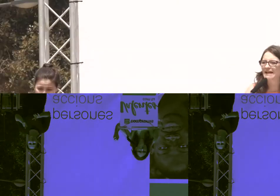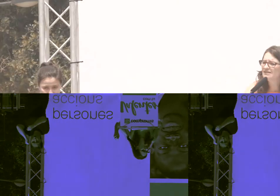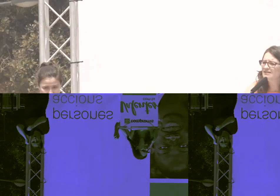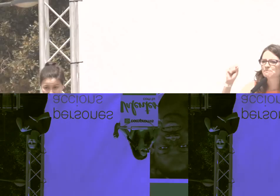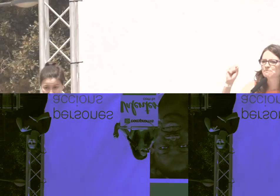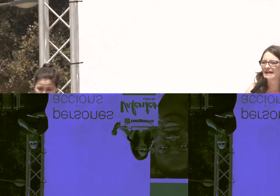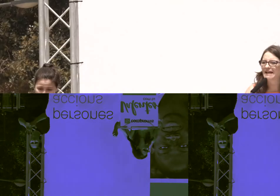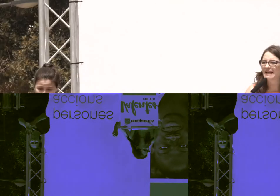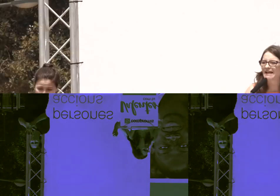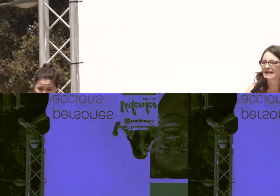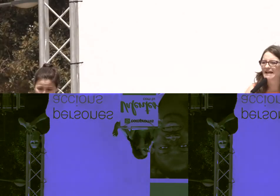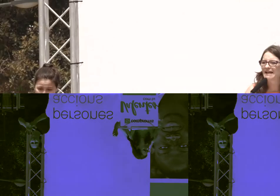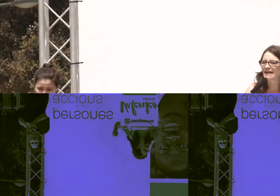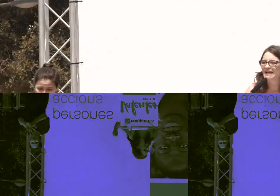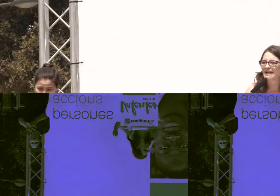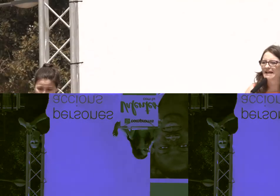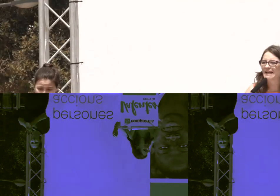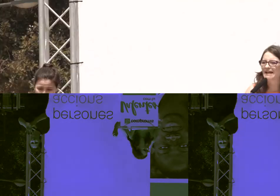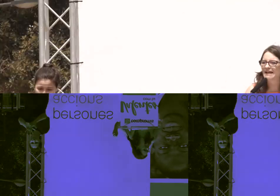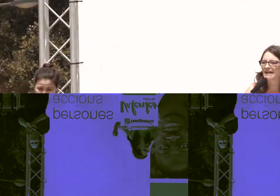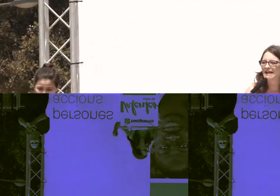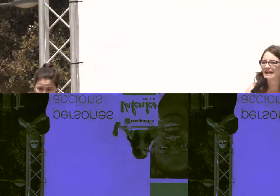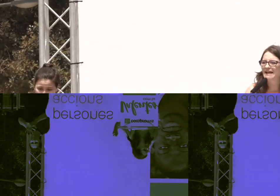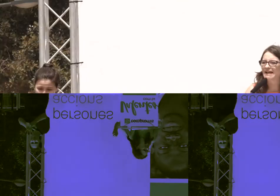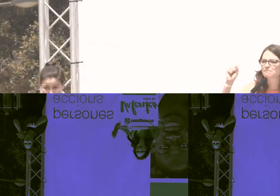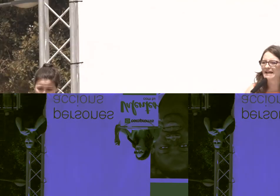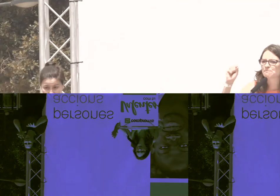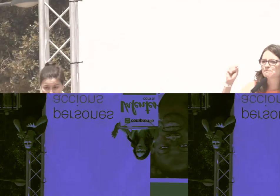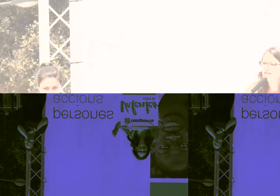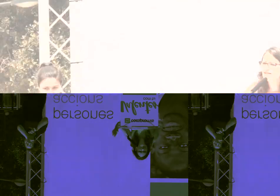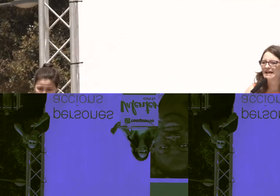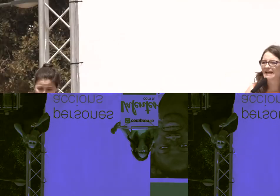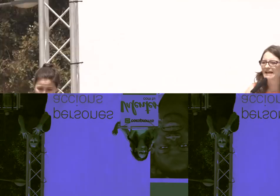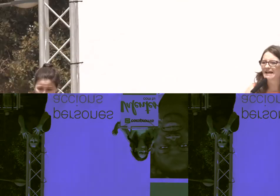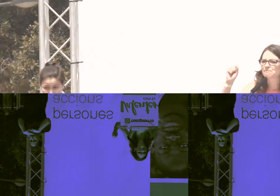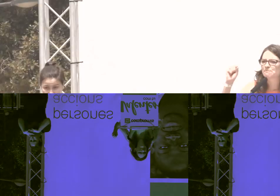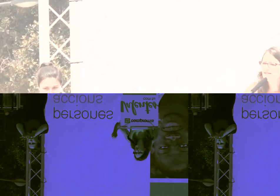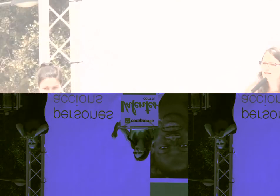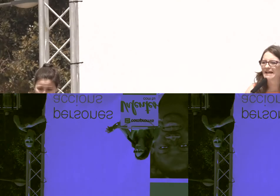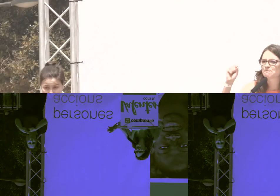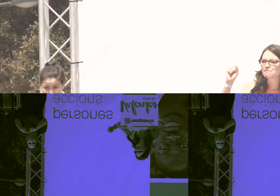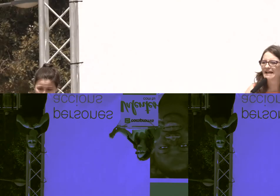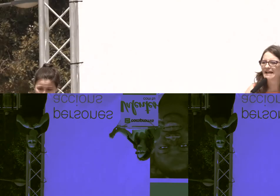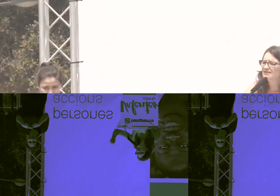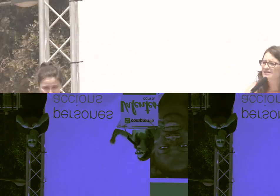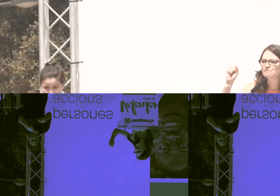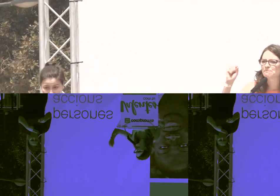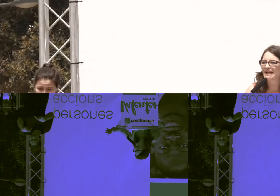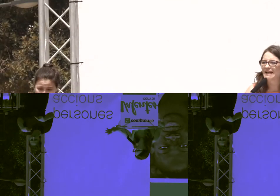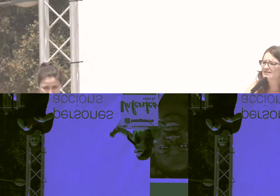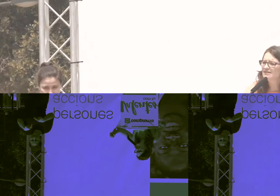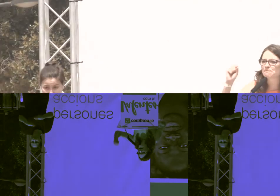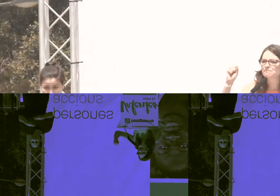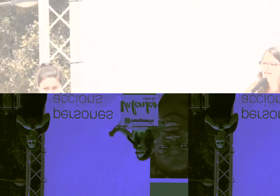la gent el que està passant al nostre país. Compartiu amb la gent el que està passant al nostre país, al treball,